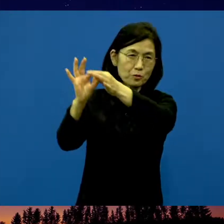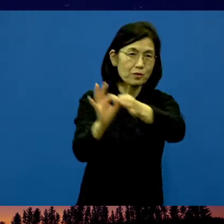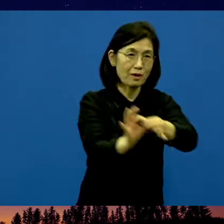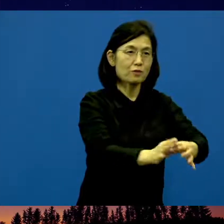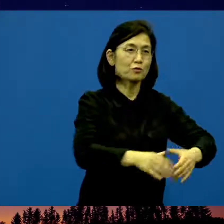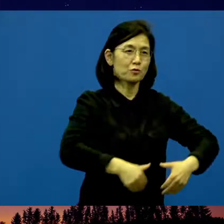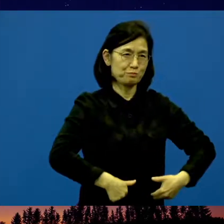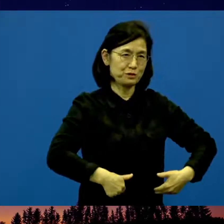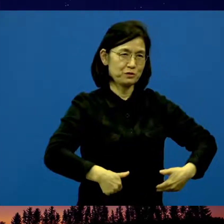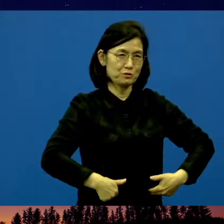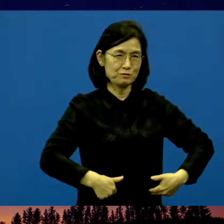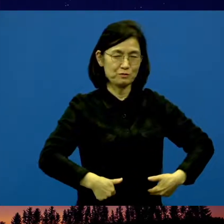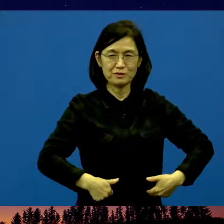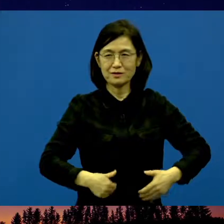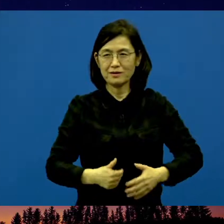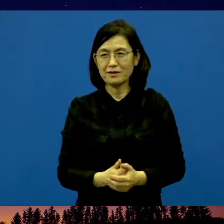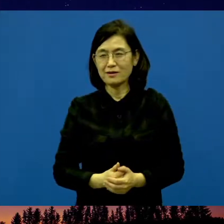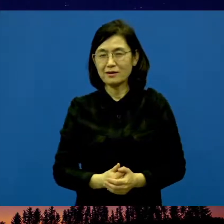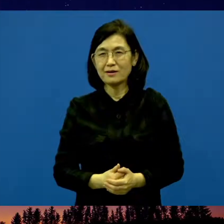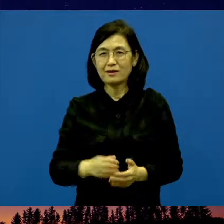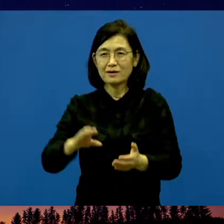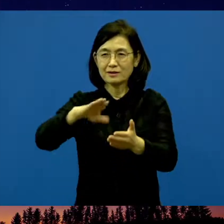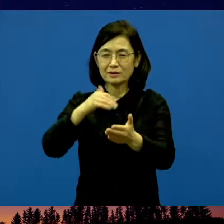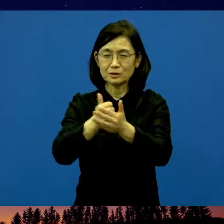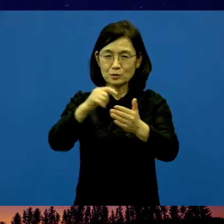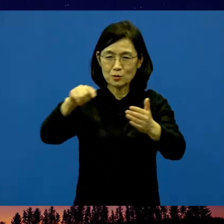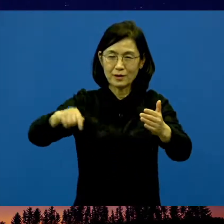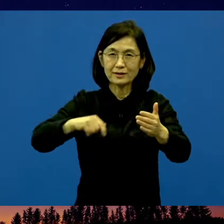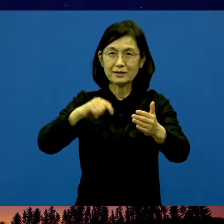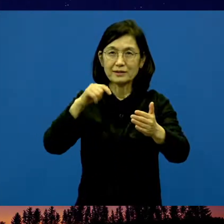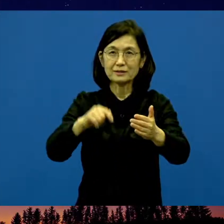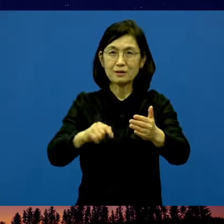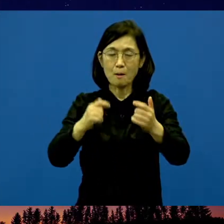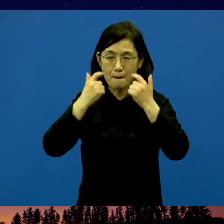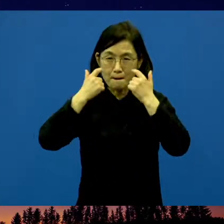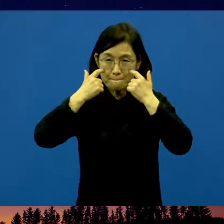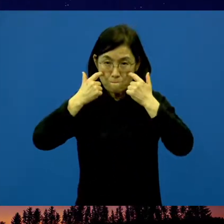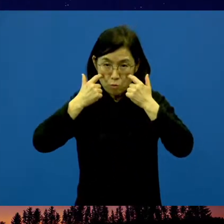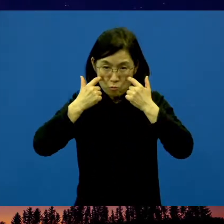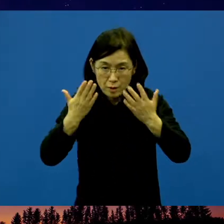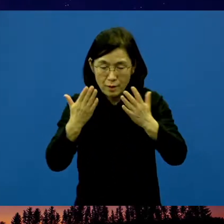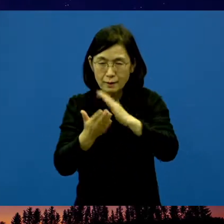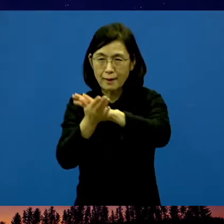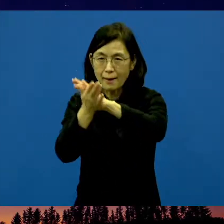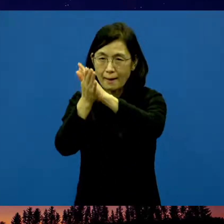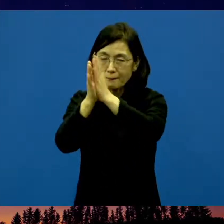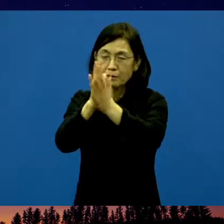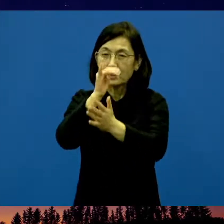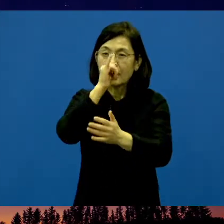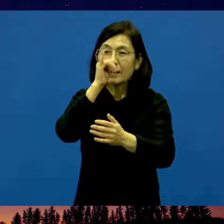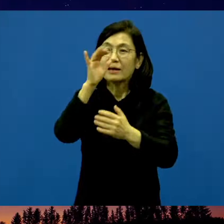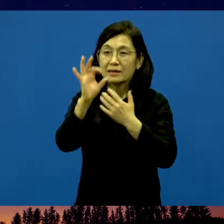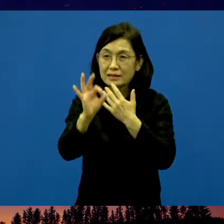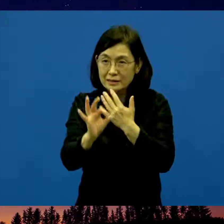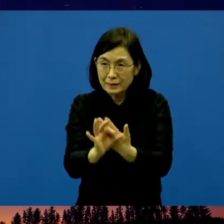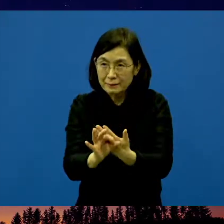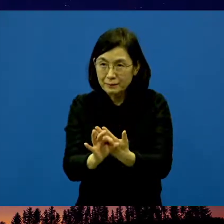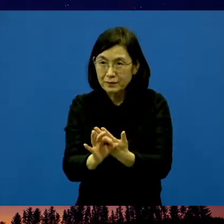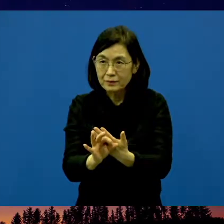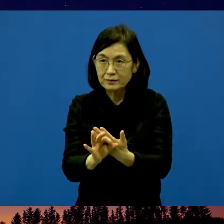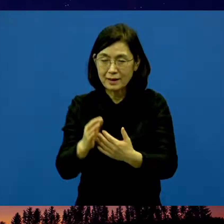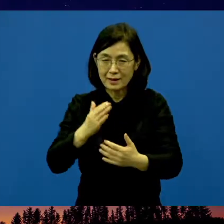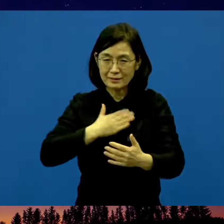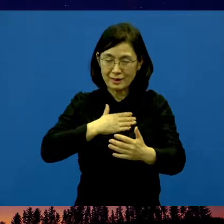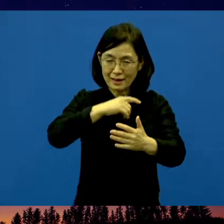그건 문제가 있는 것이죠. 그러나 그리스도 안에서 분명한 변화가 일어나고 있다면 그것은 내 안에서 하나님이 뭔가 일을